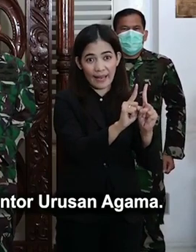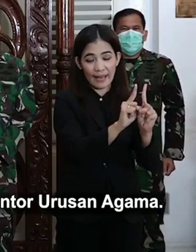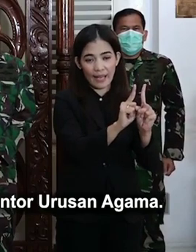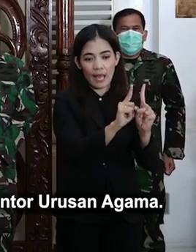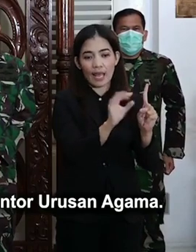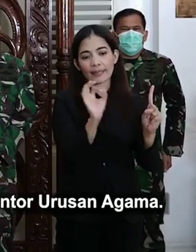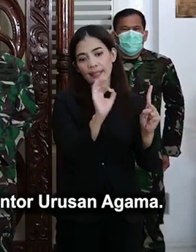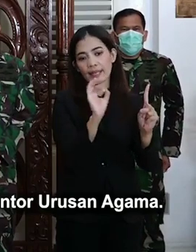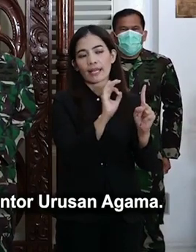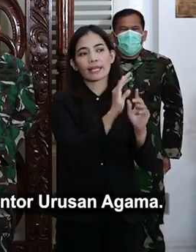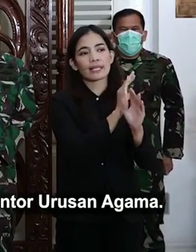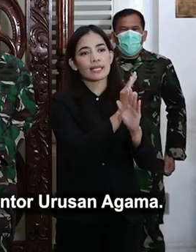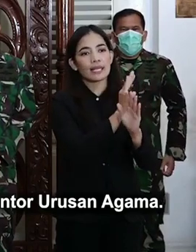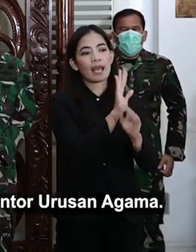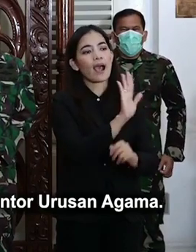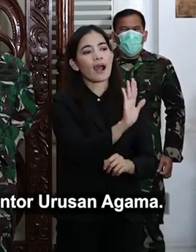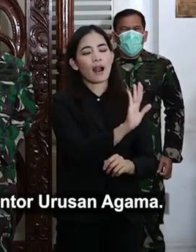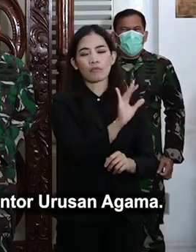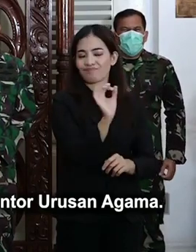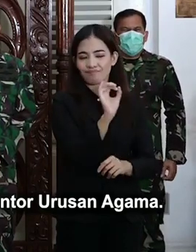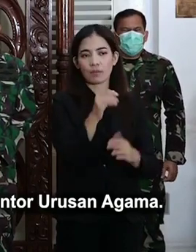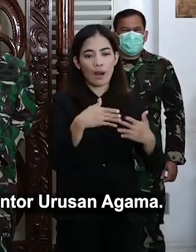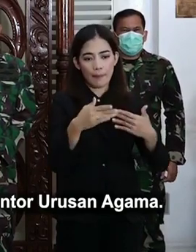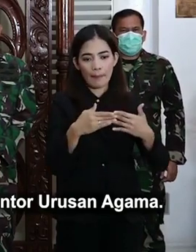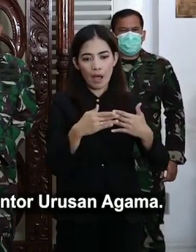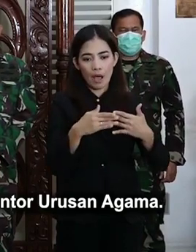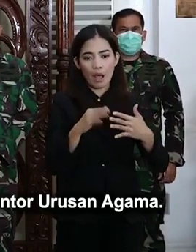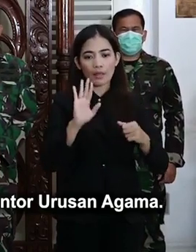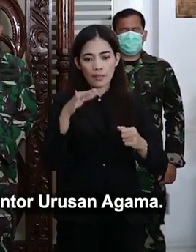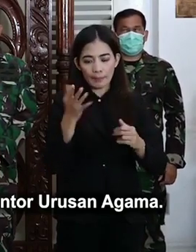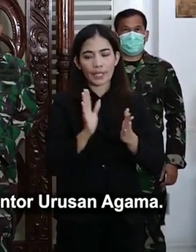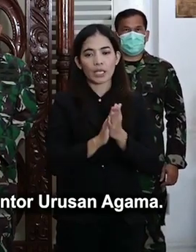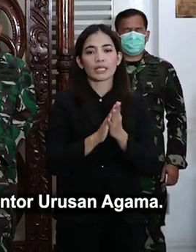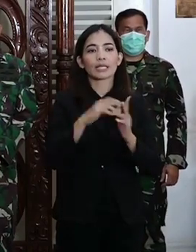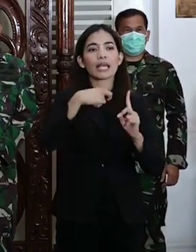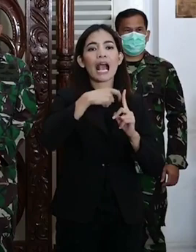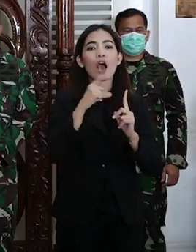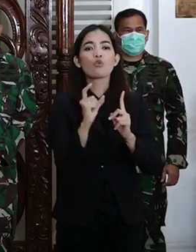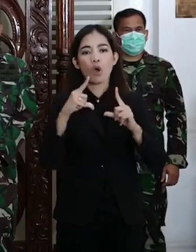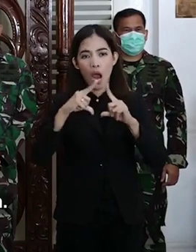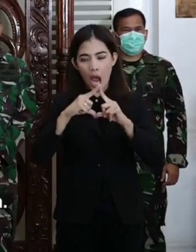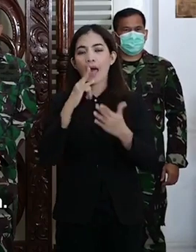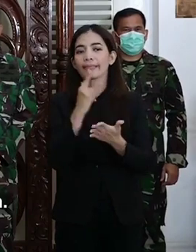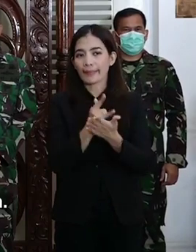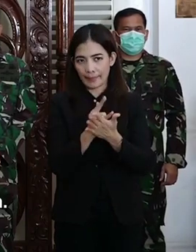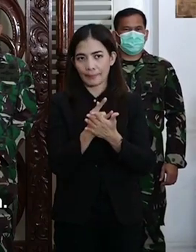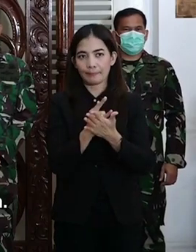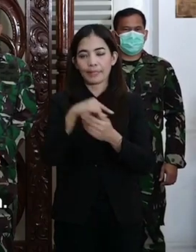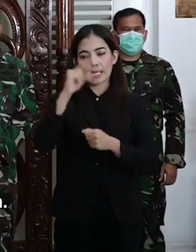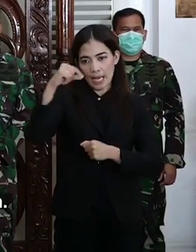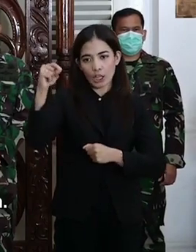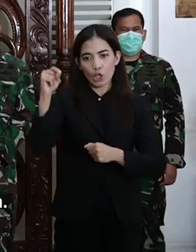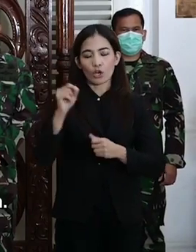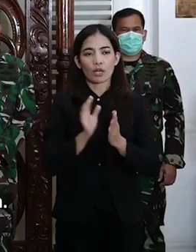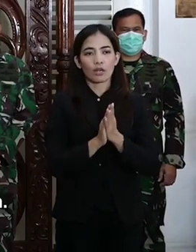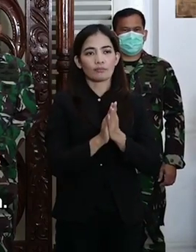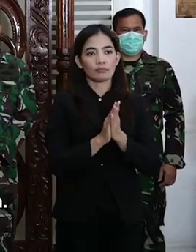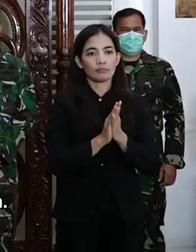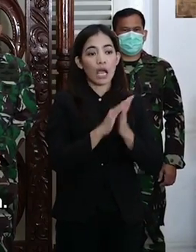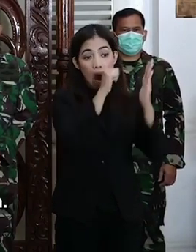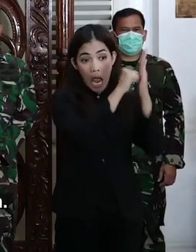dilarang, tetapi dilakukan di kantor urusan agama. Kemudian